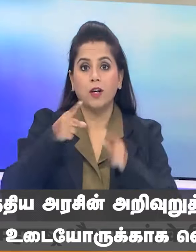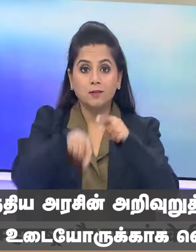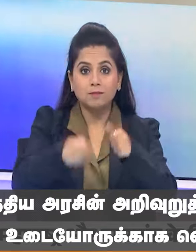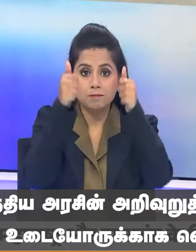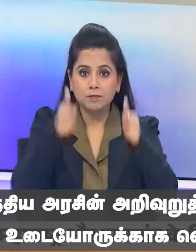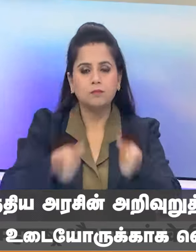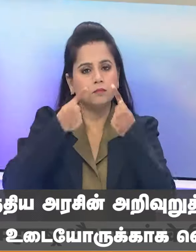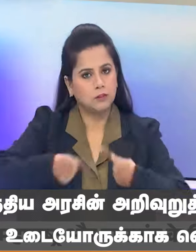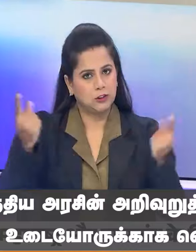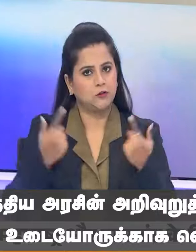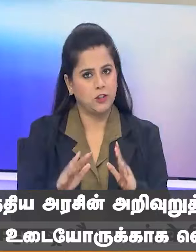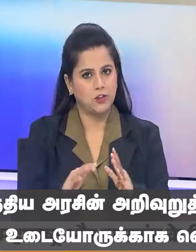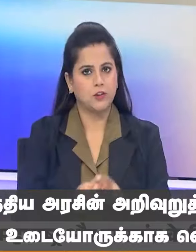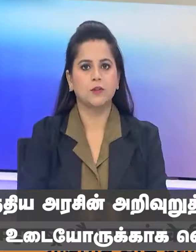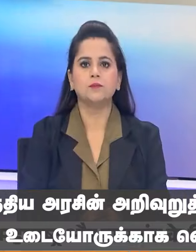की जारी